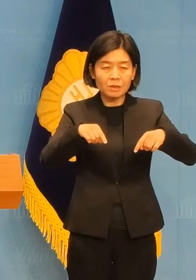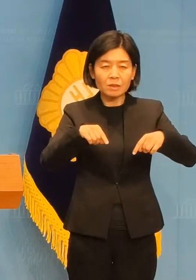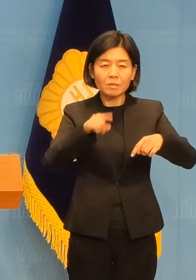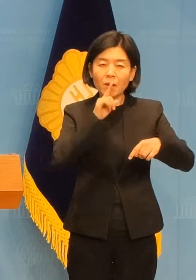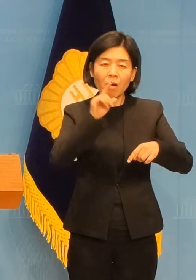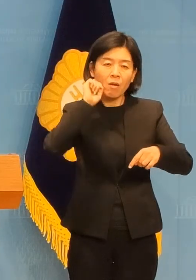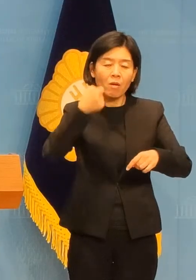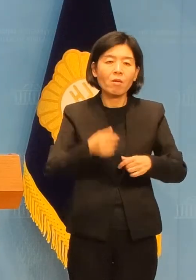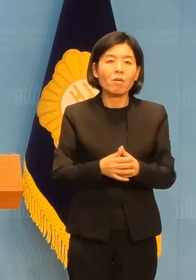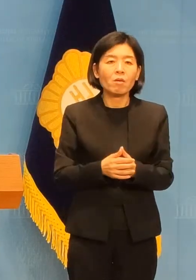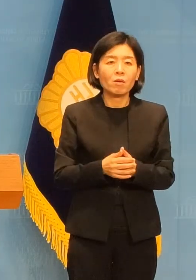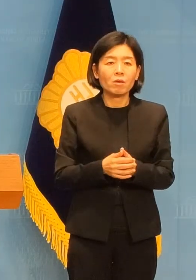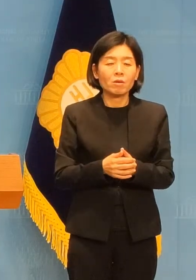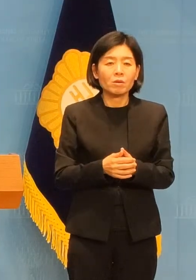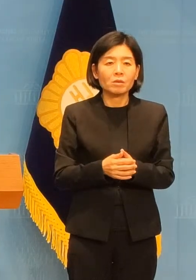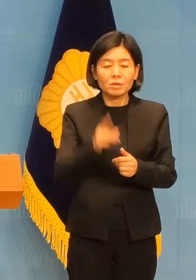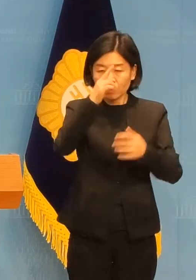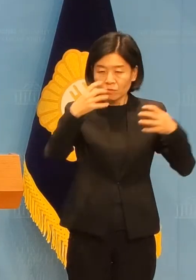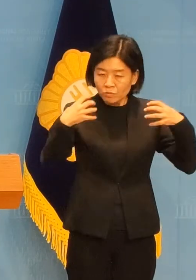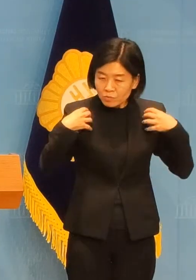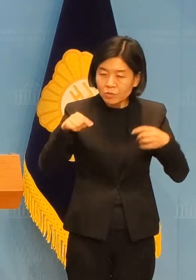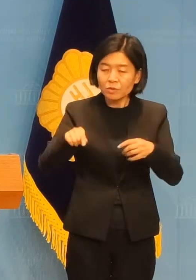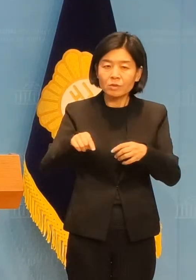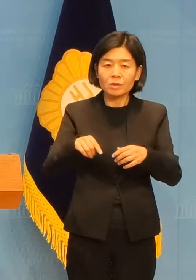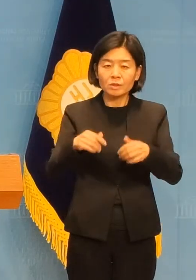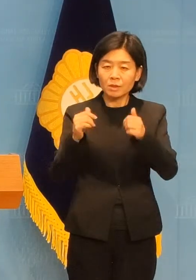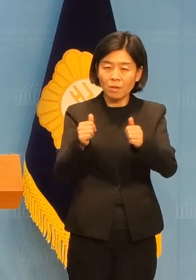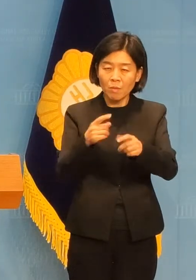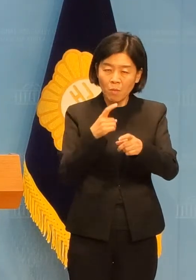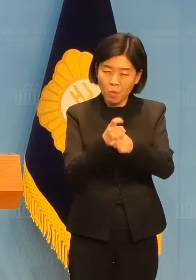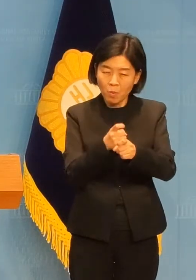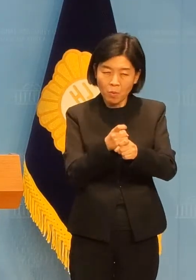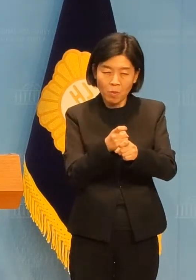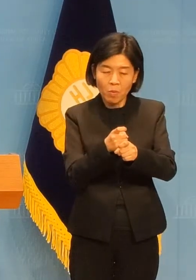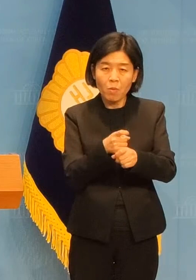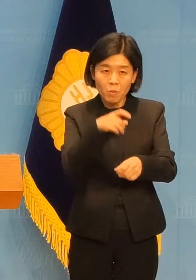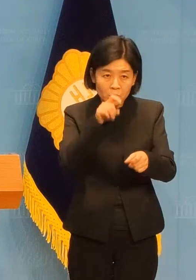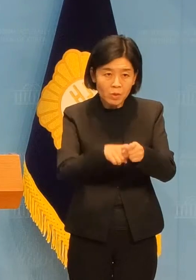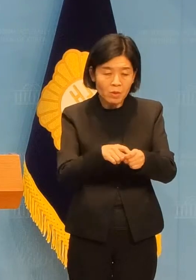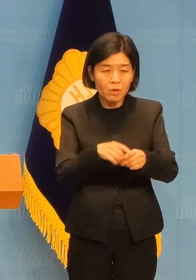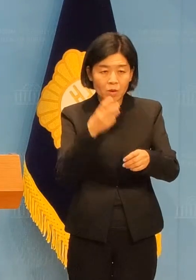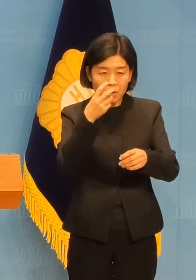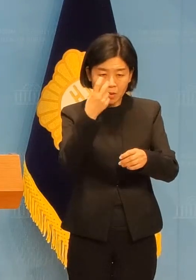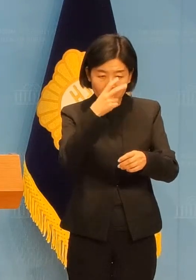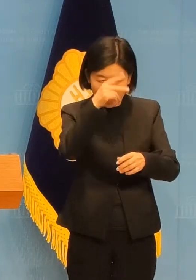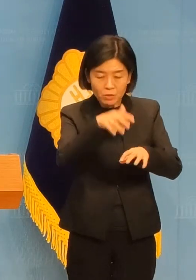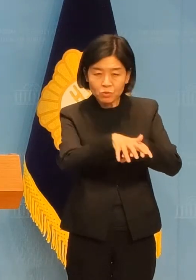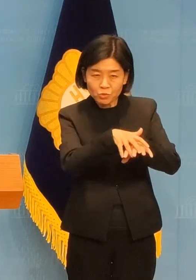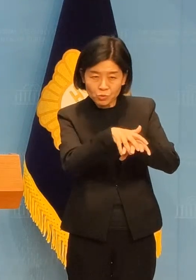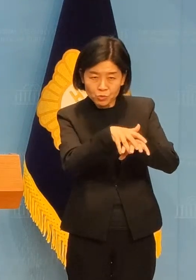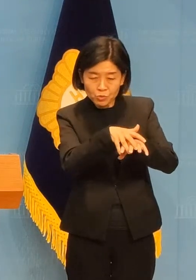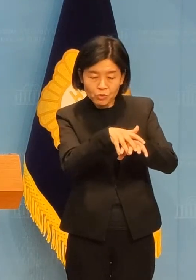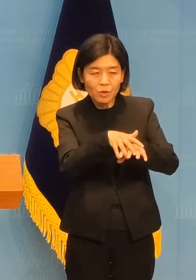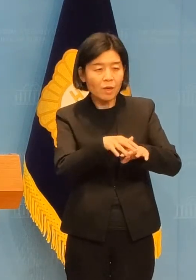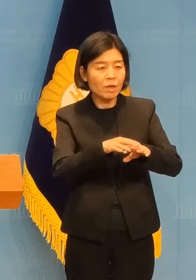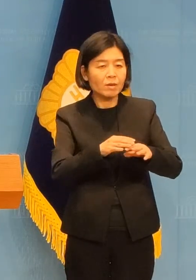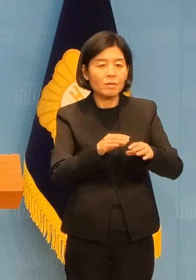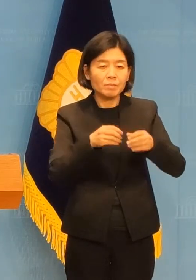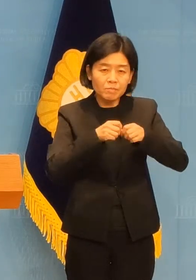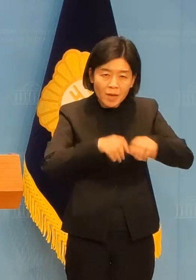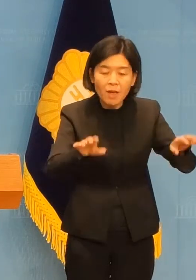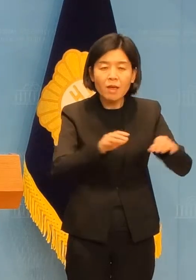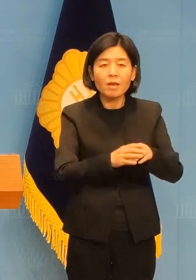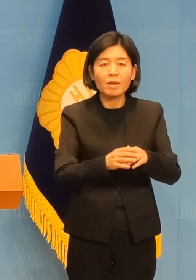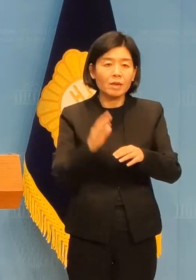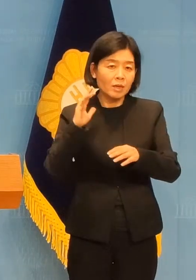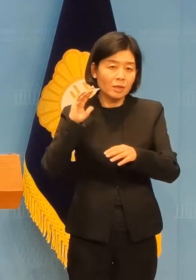아닙니다. 정권의 사법 보복을 위해 검찰 조직을 해체하고 대통령 개인의 재판 회피를